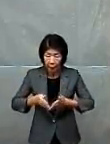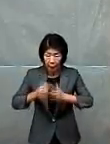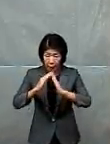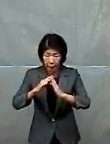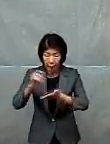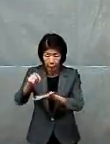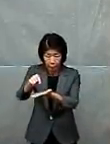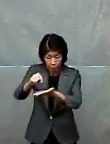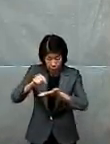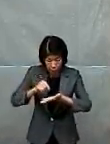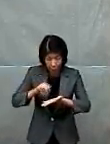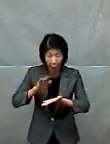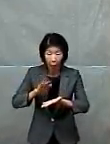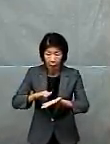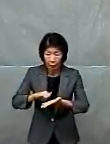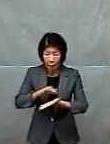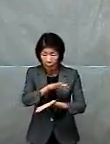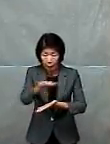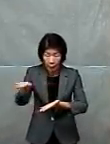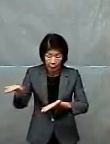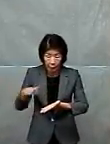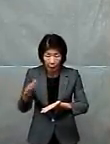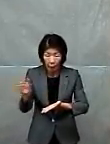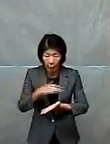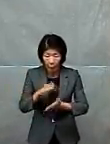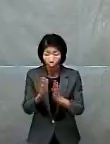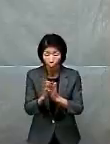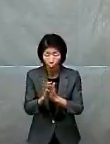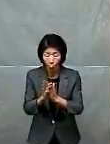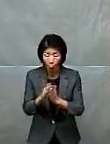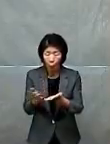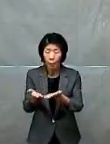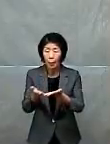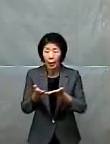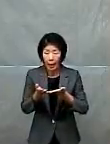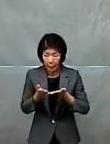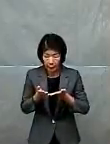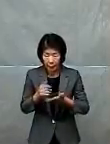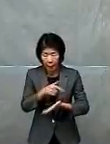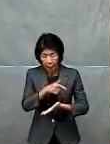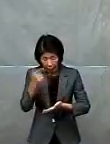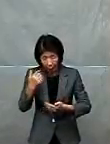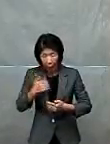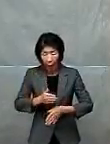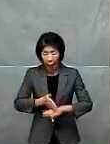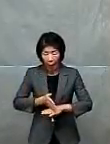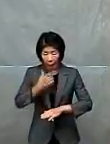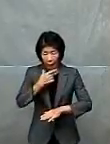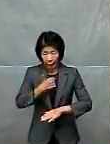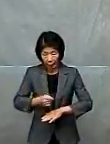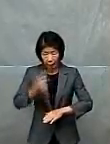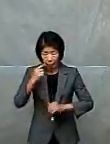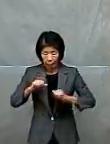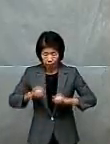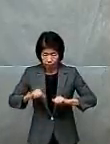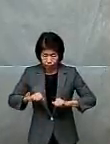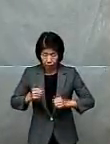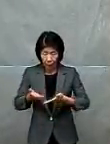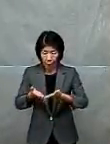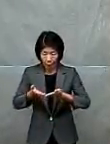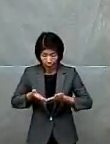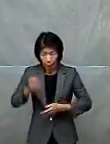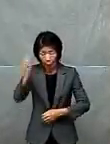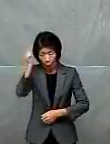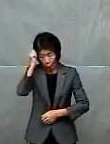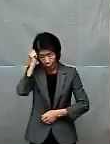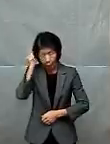提案がなされ、皆さんからご賛同をいただき大変ありがたいことと元気づけられたと記憶を